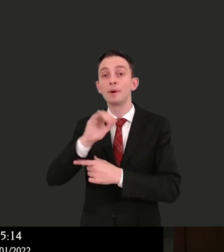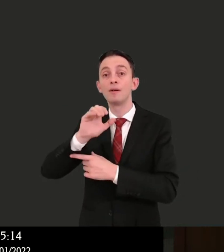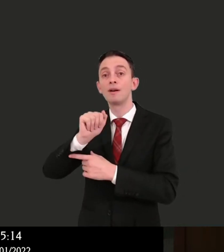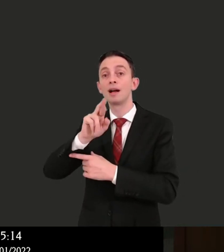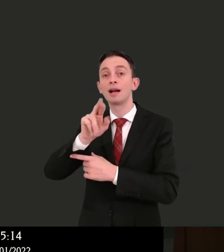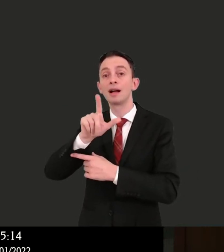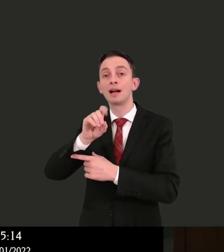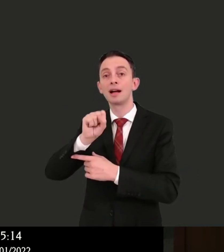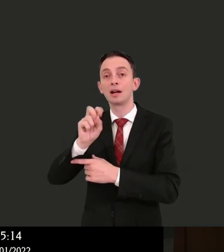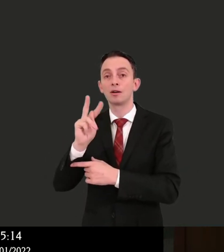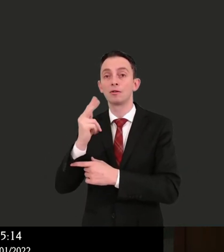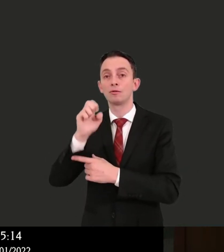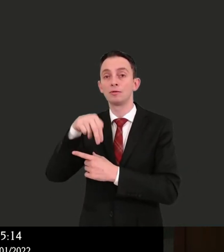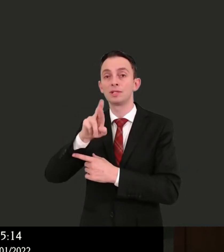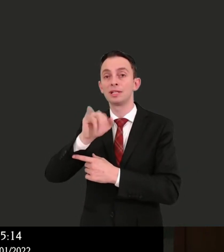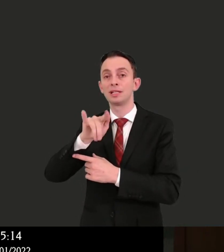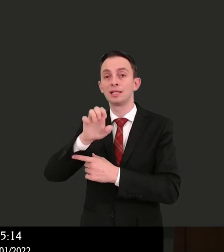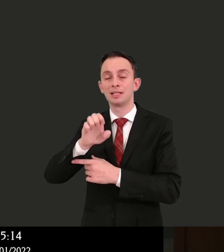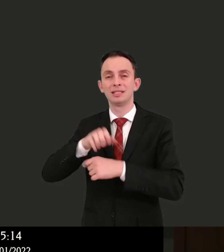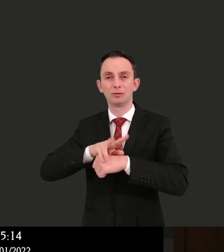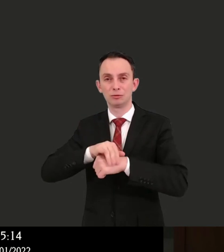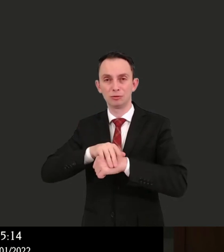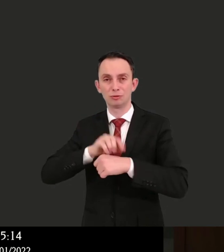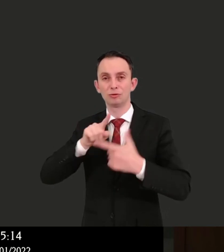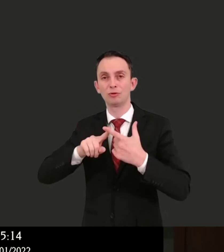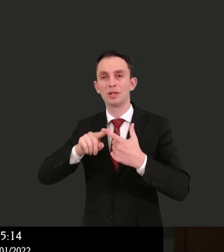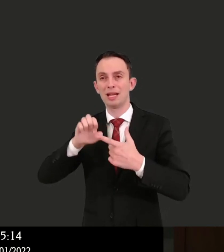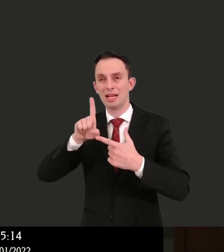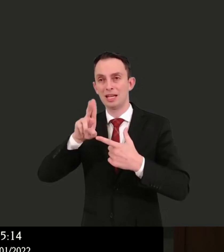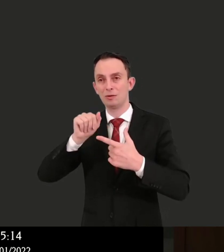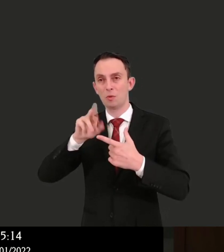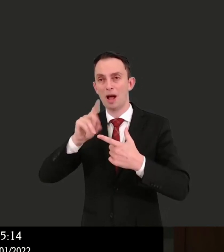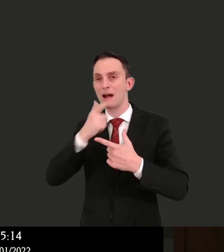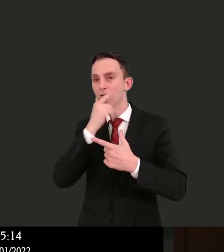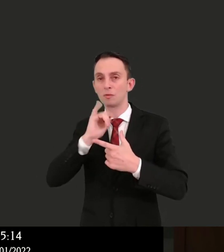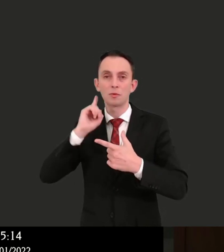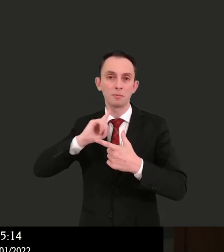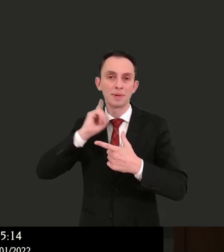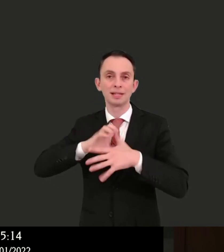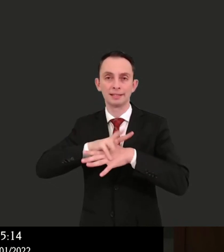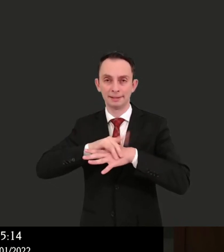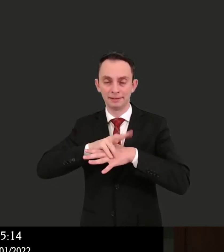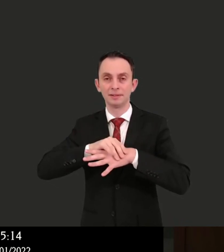Barrinha, São Paulo, está enfermo. Irmão Eduardo Derivo, de Minas Gerais, está enfermo.